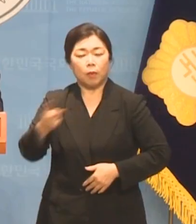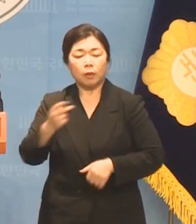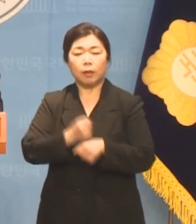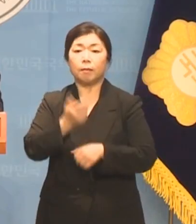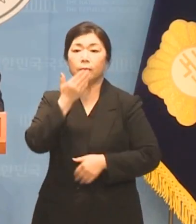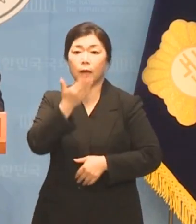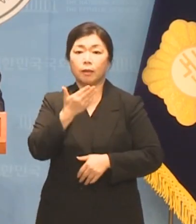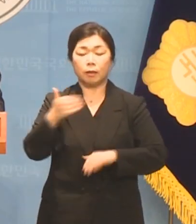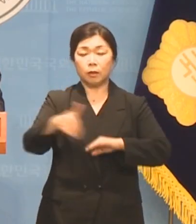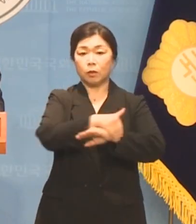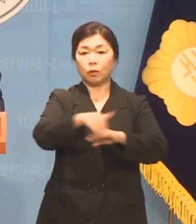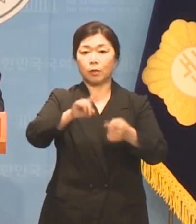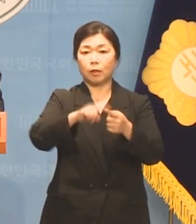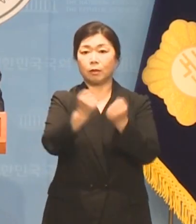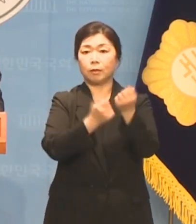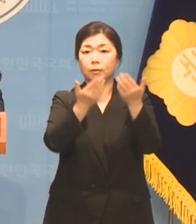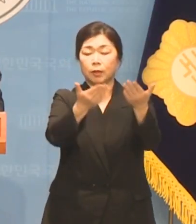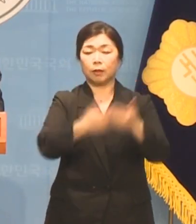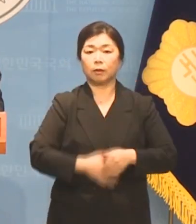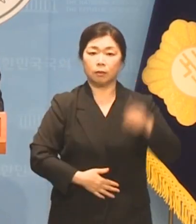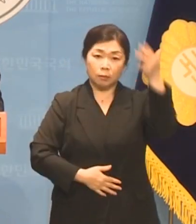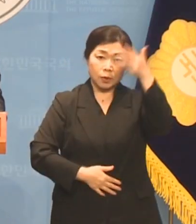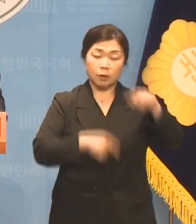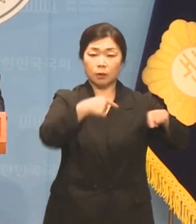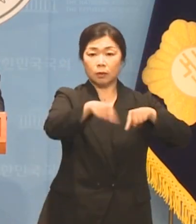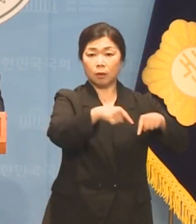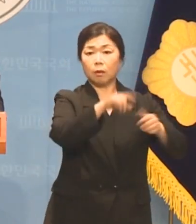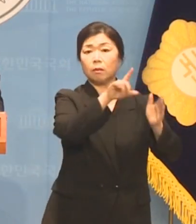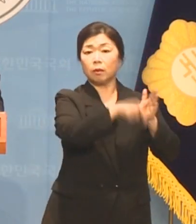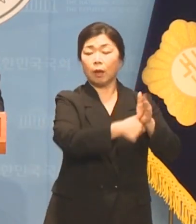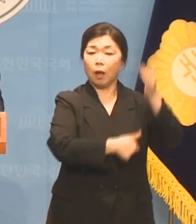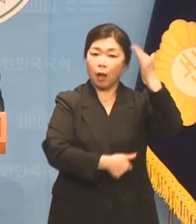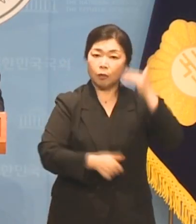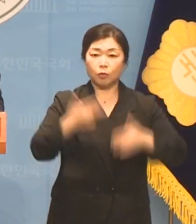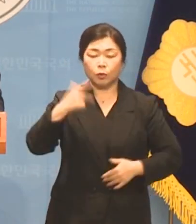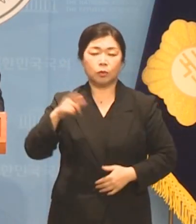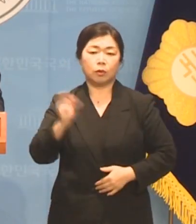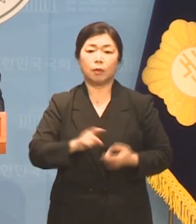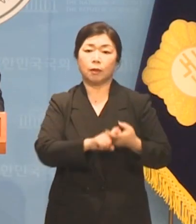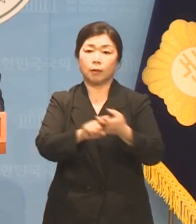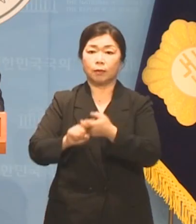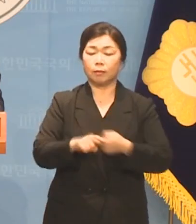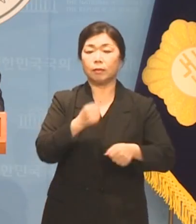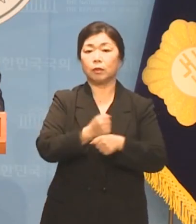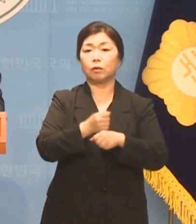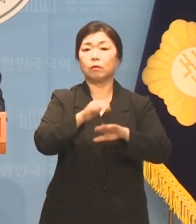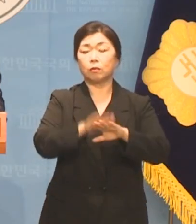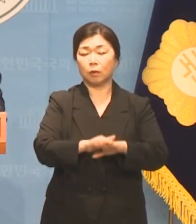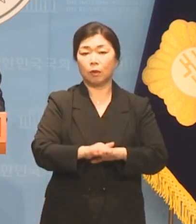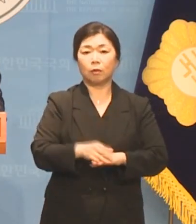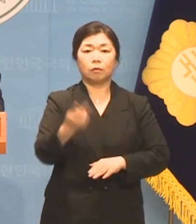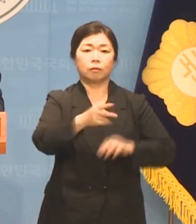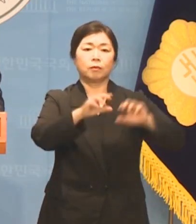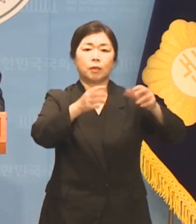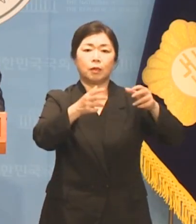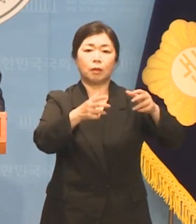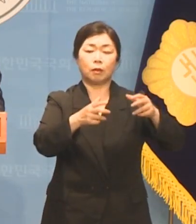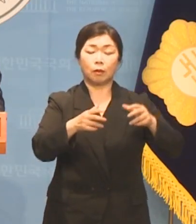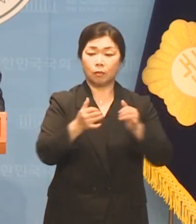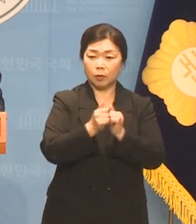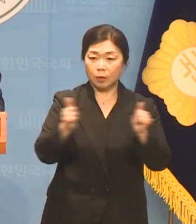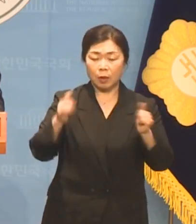간단히 말씀드리겠습니다. 트럼프 2.0 시대 한미동맹 강화로 한미 양국의